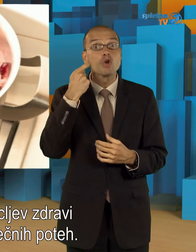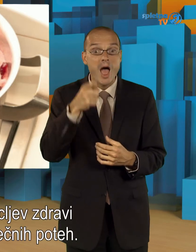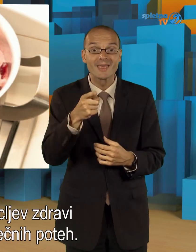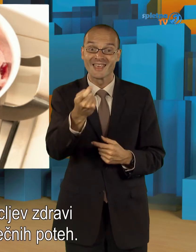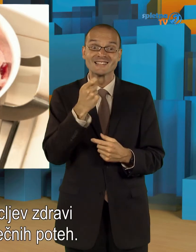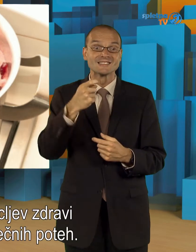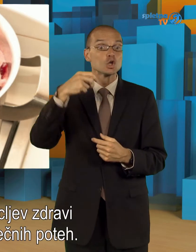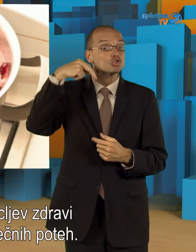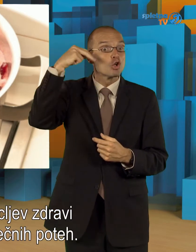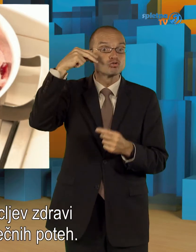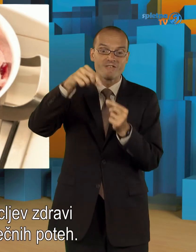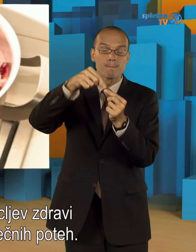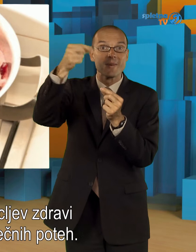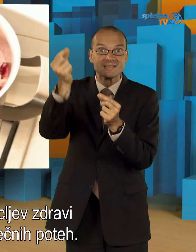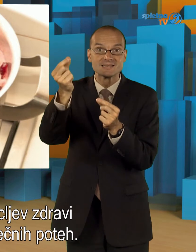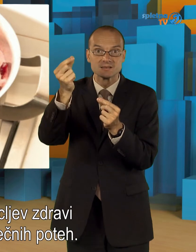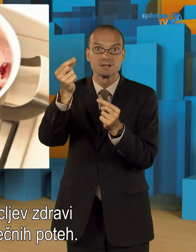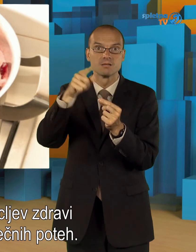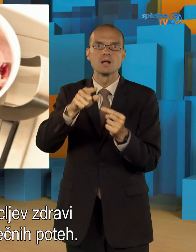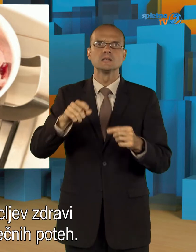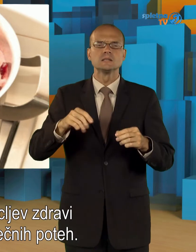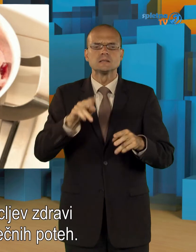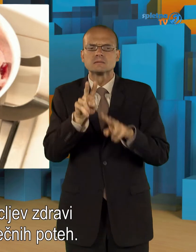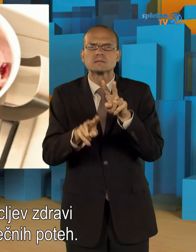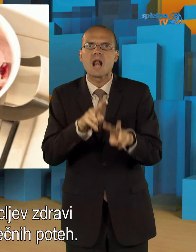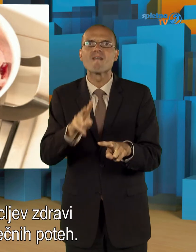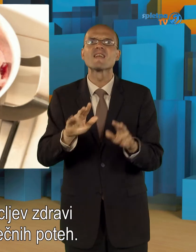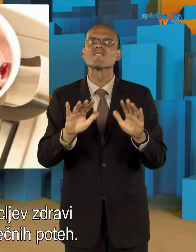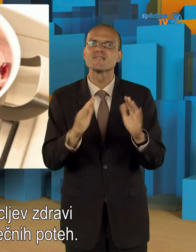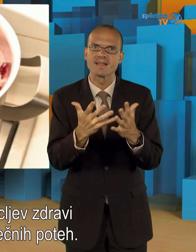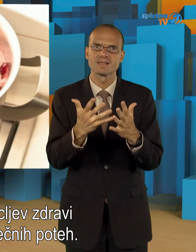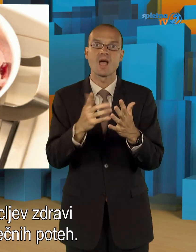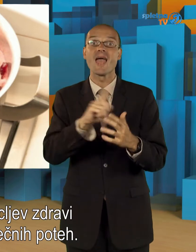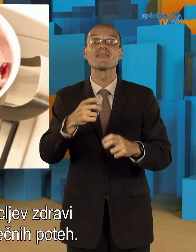Čaj iz češnjevih pecljev zdravi vnetja in kamne v sečnih poteh.